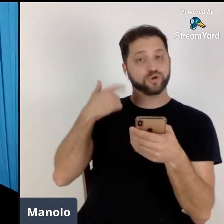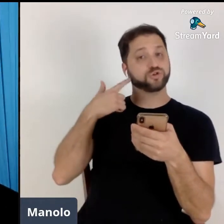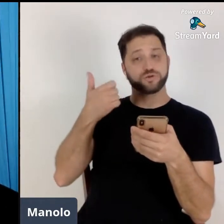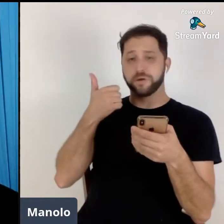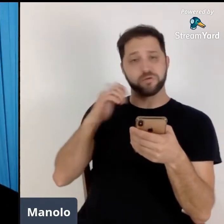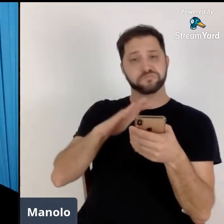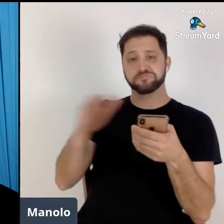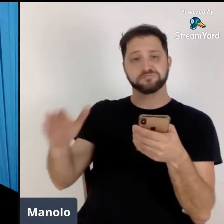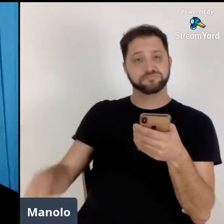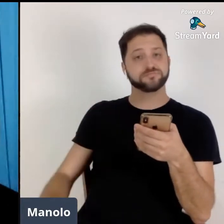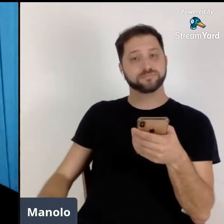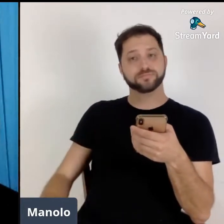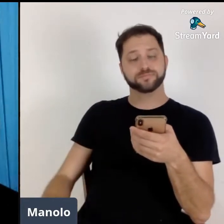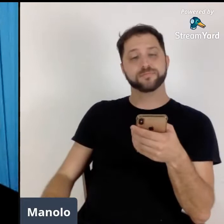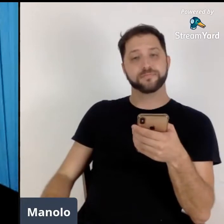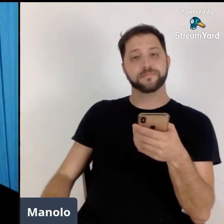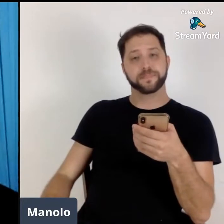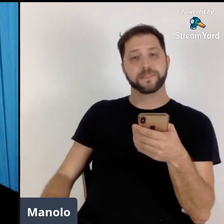bem, eu te ouço normal.